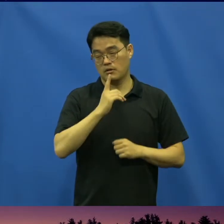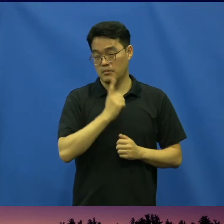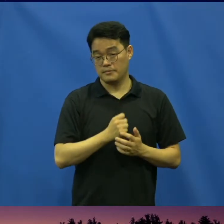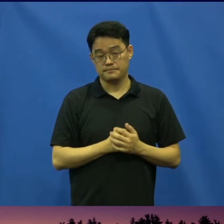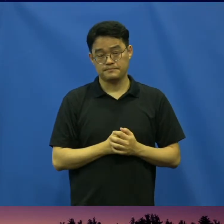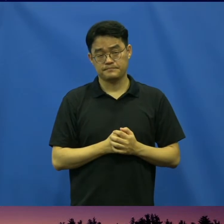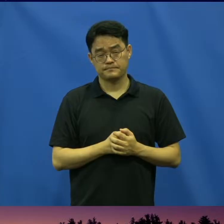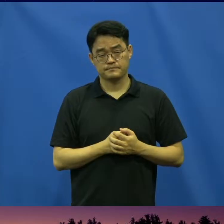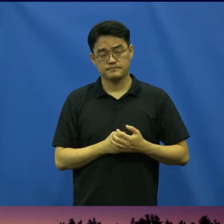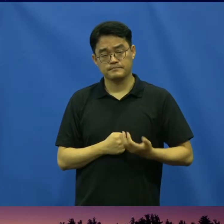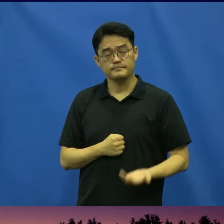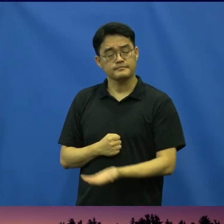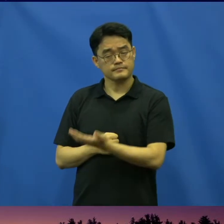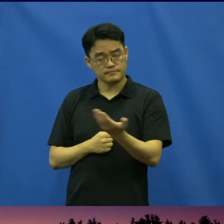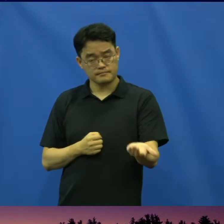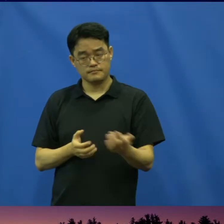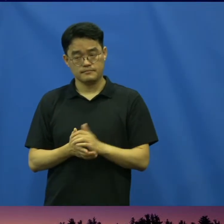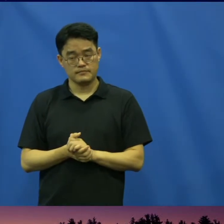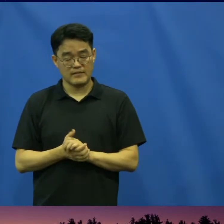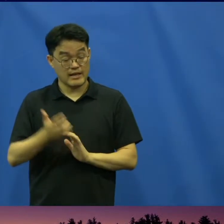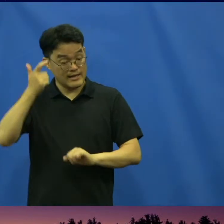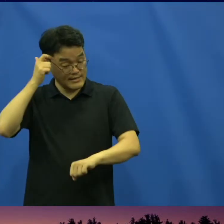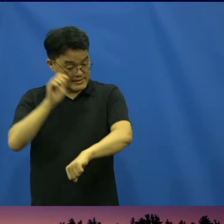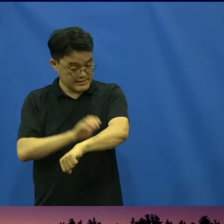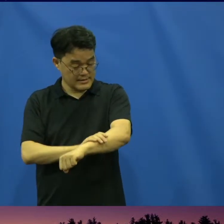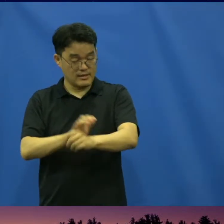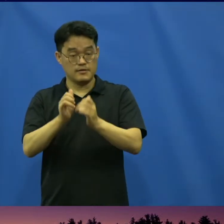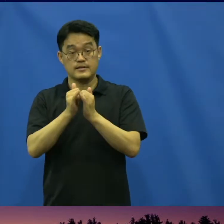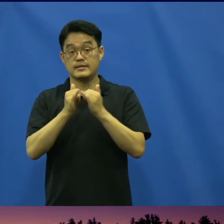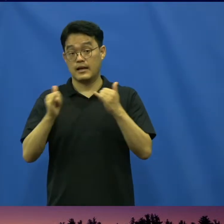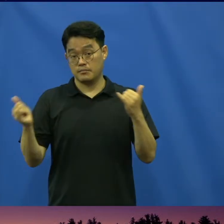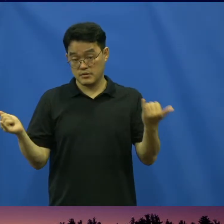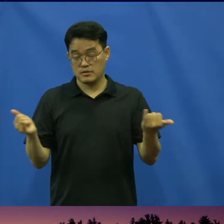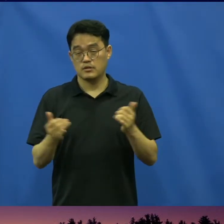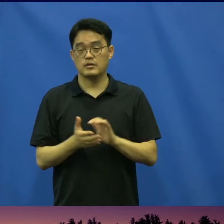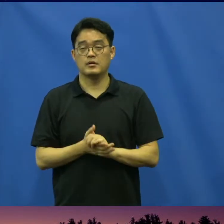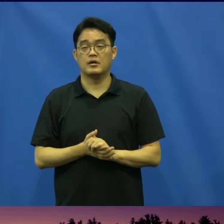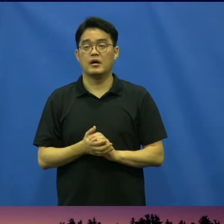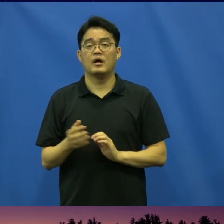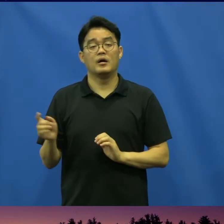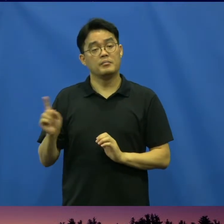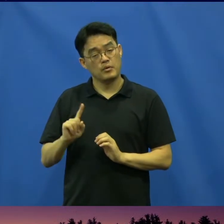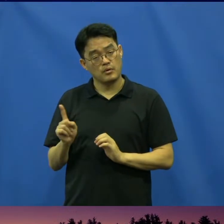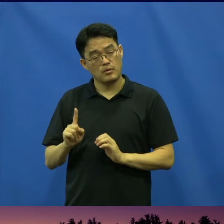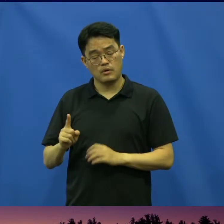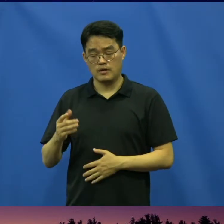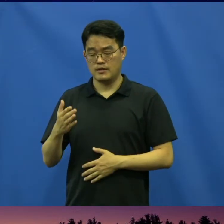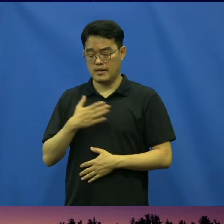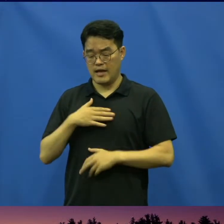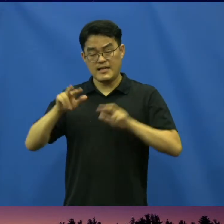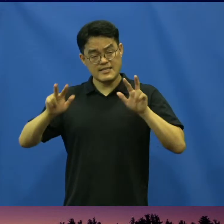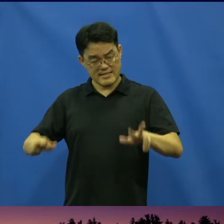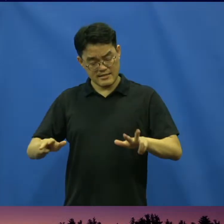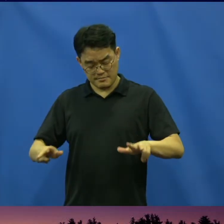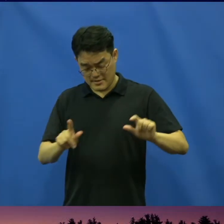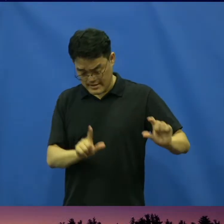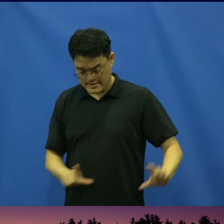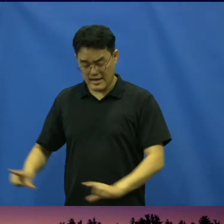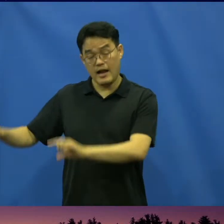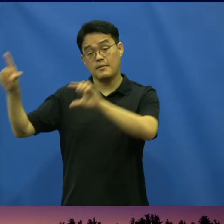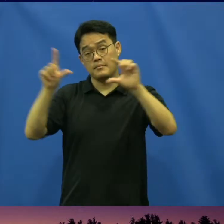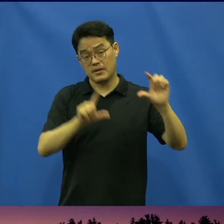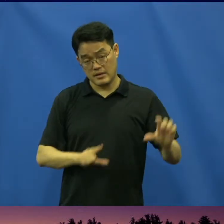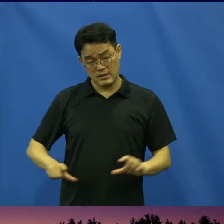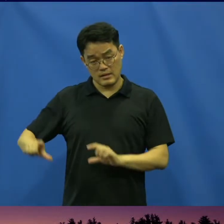이 삶에서 죽음을 보는 게 아니고 죽음의 자리에서 삶을 응시하는 거예요. 그게 지혜자예요. 그러니까 언제나